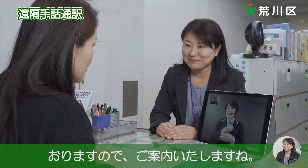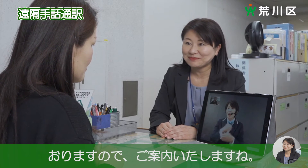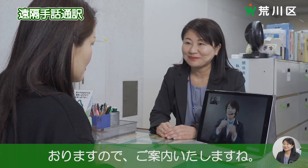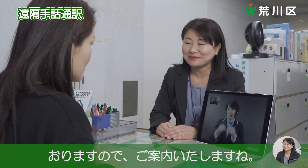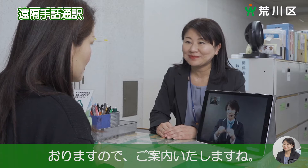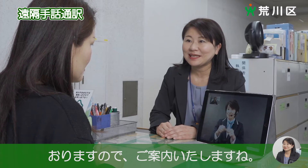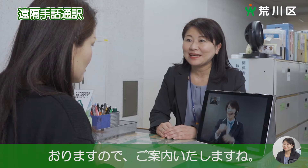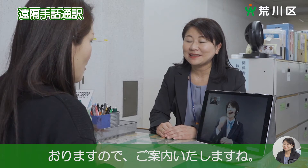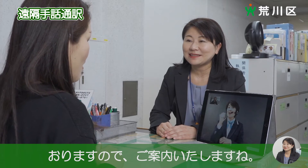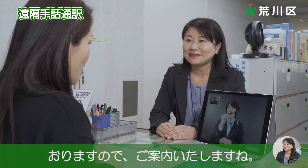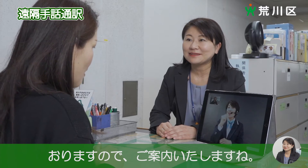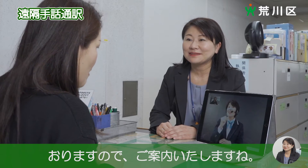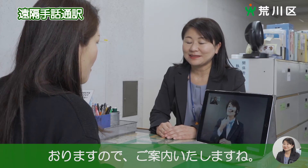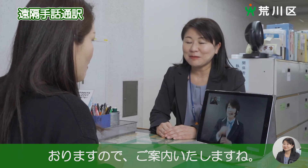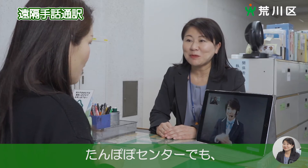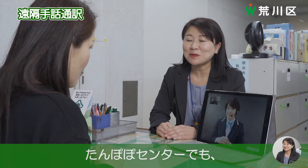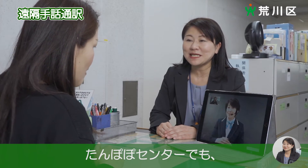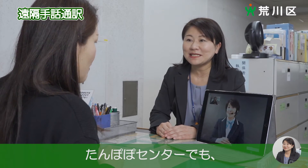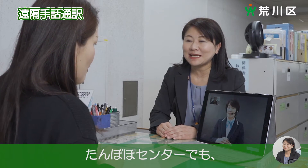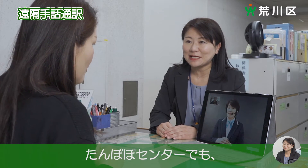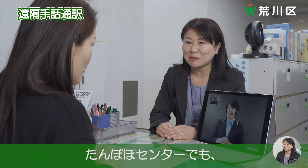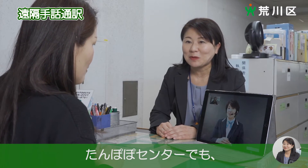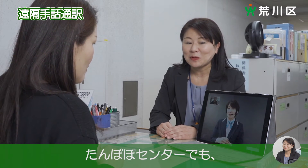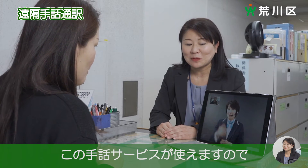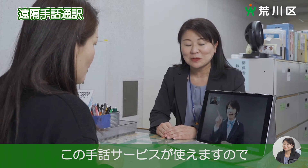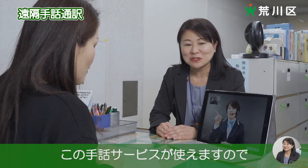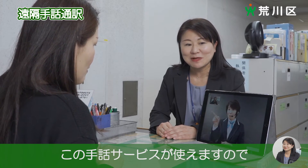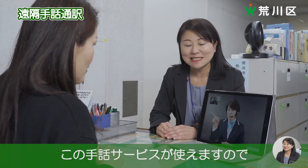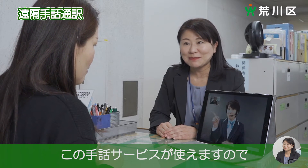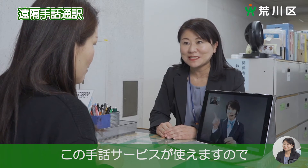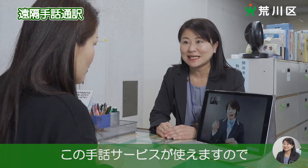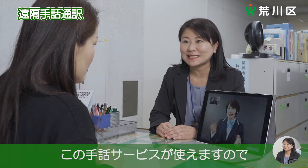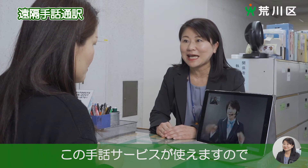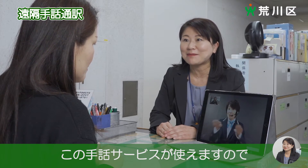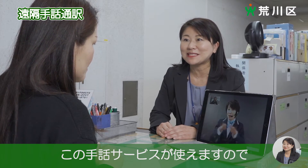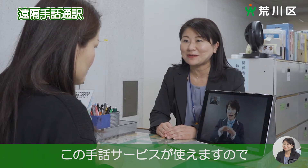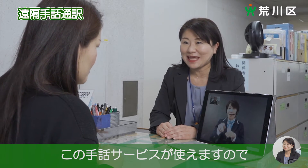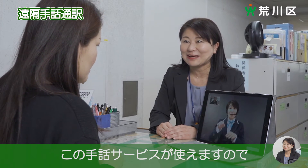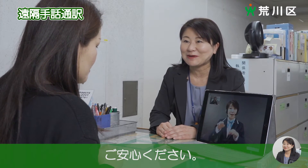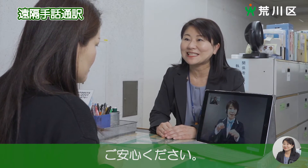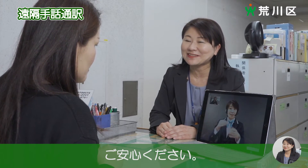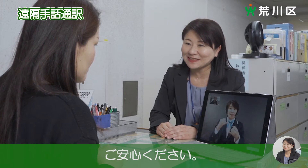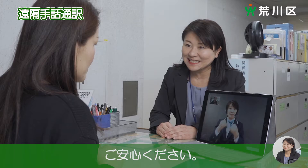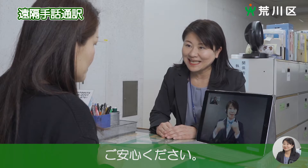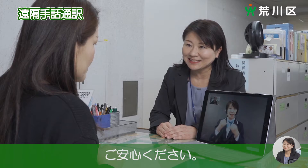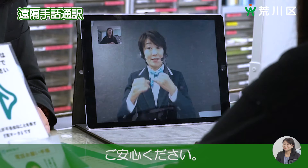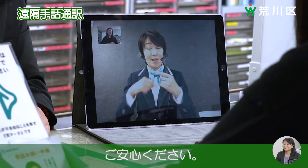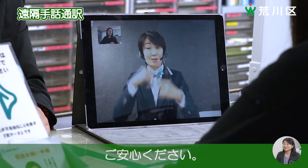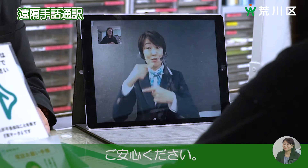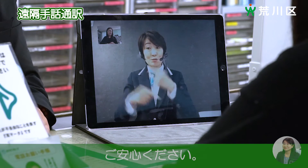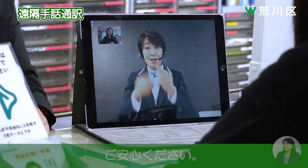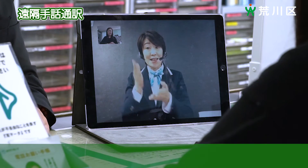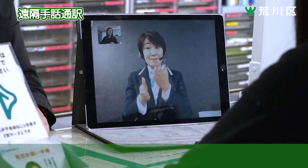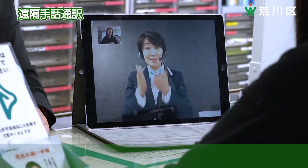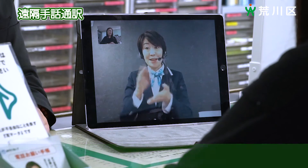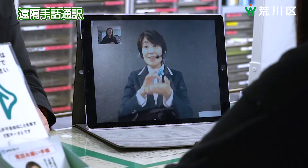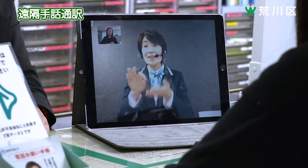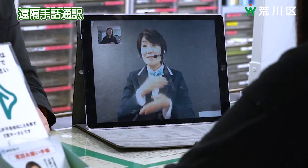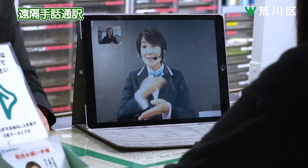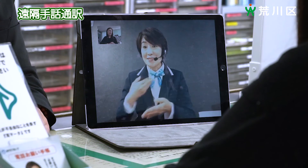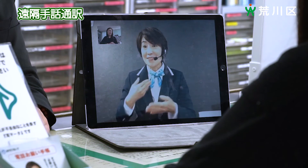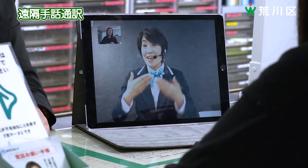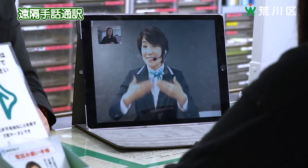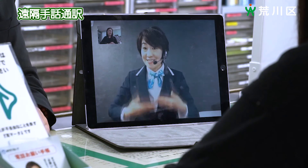ますね。タンポポセンターでもこの手話サービスが使えますので、ご安心ください。